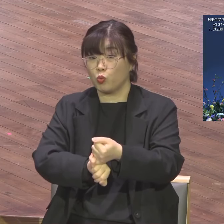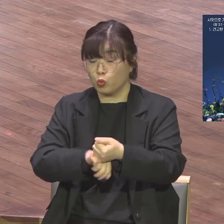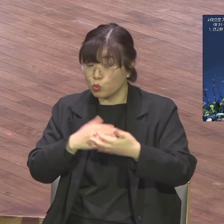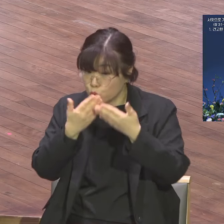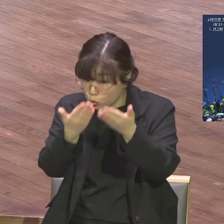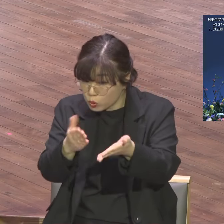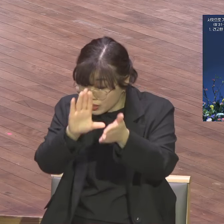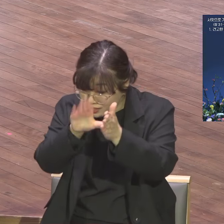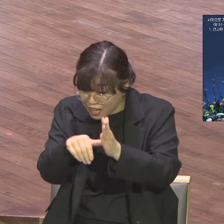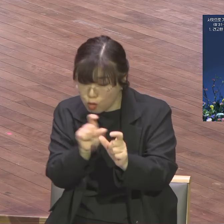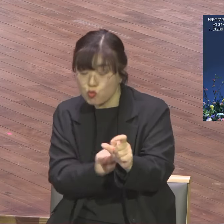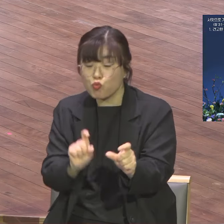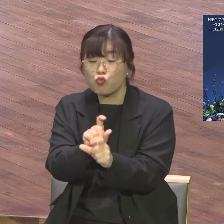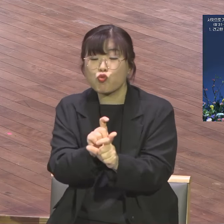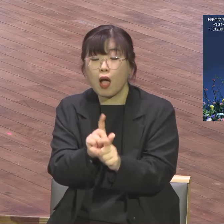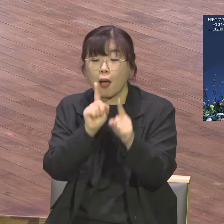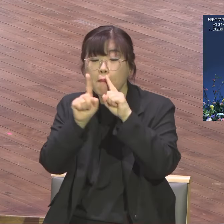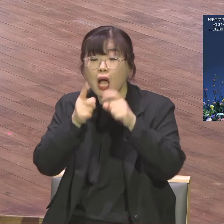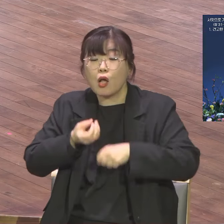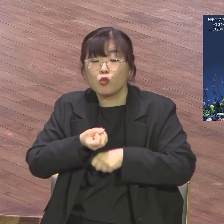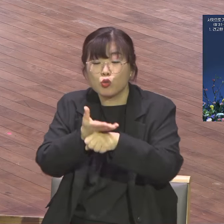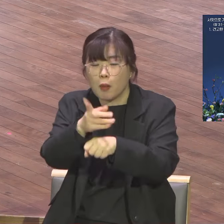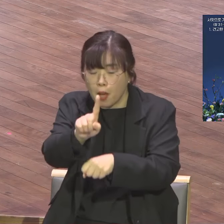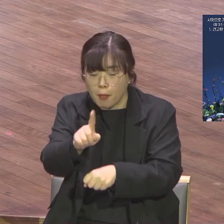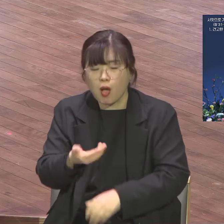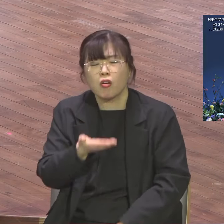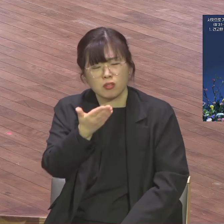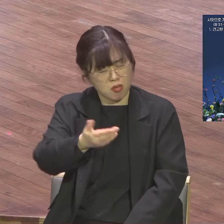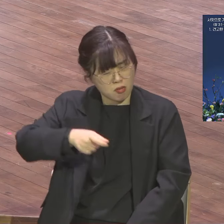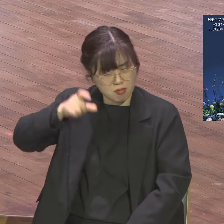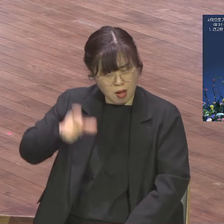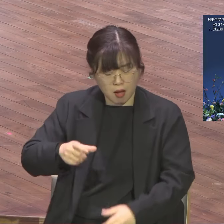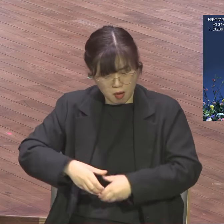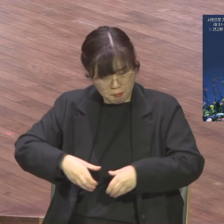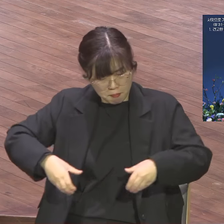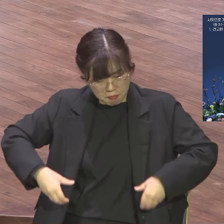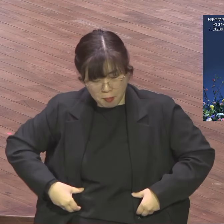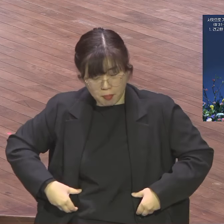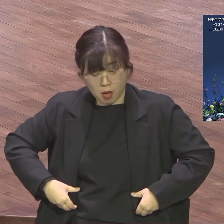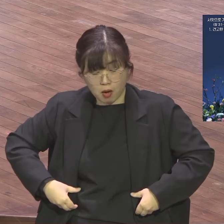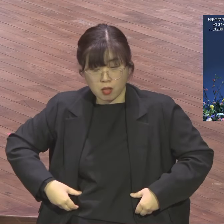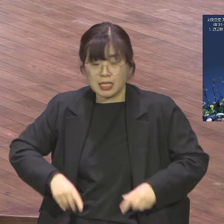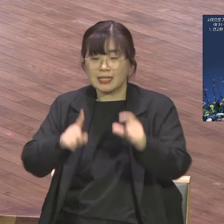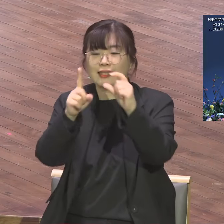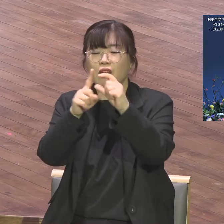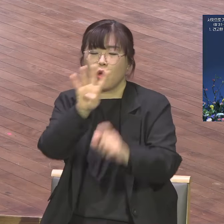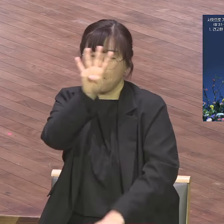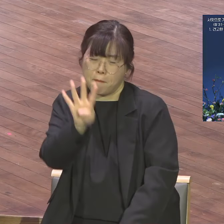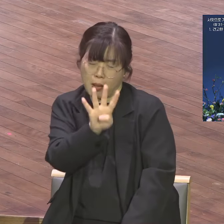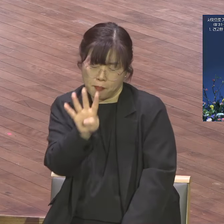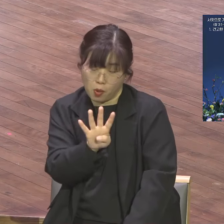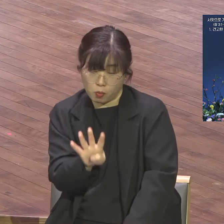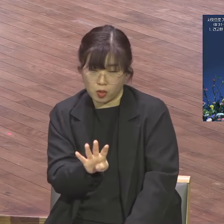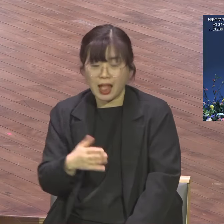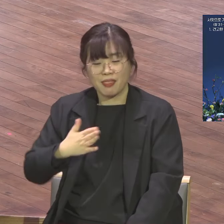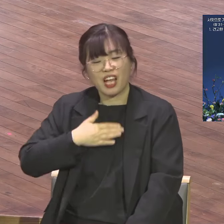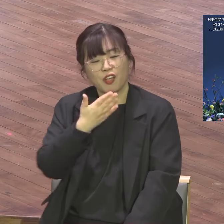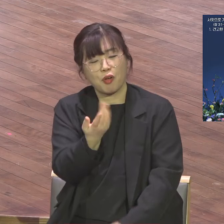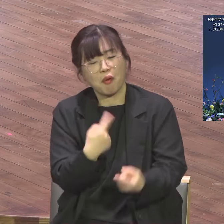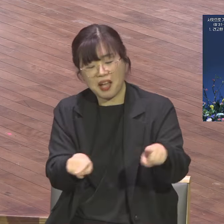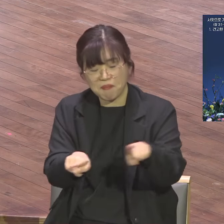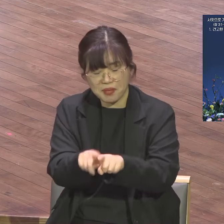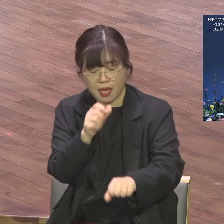그러면서 뭐라고 했습니까? 강하고 담대하라고 반복적으로 말합니다. 내가 너와 함께